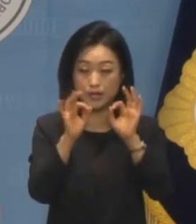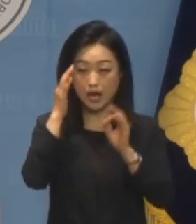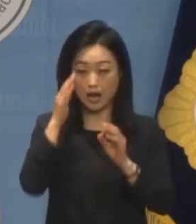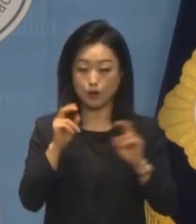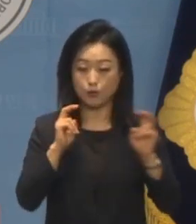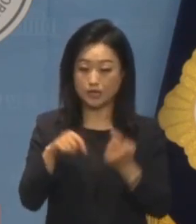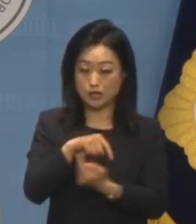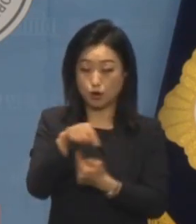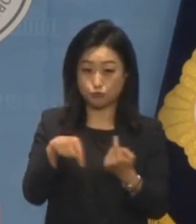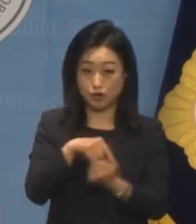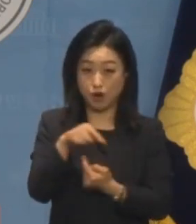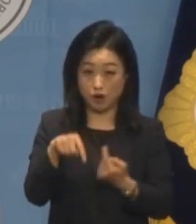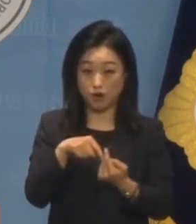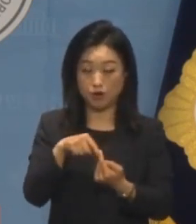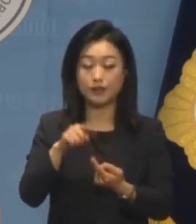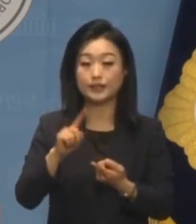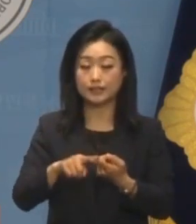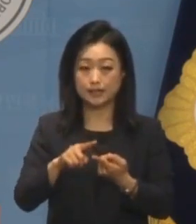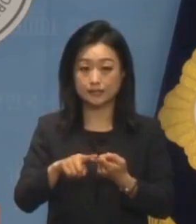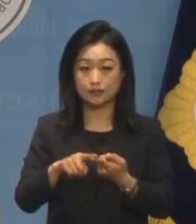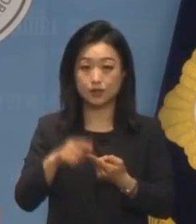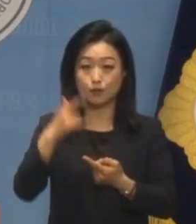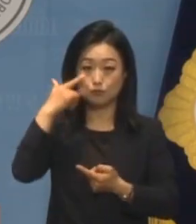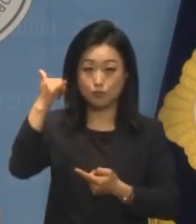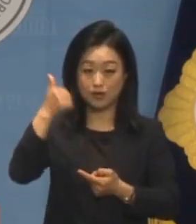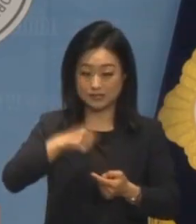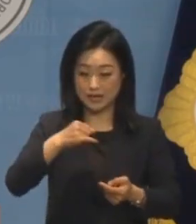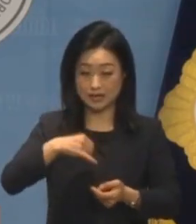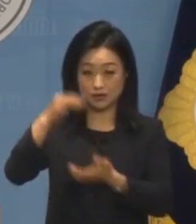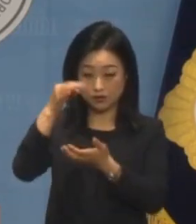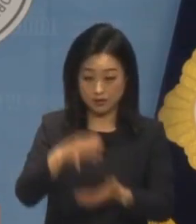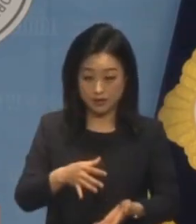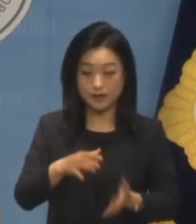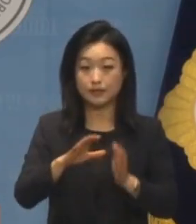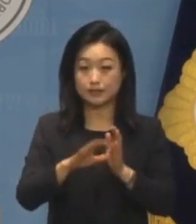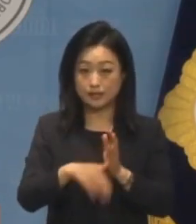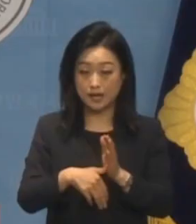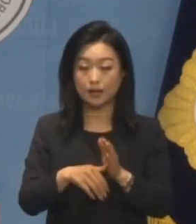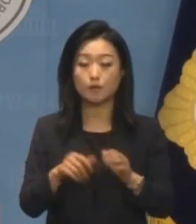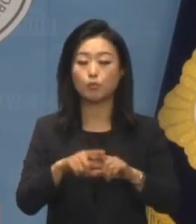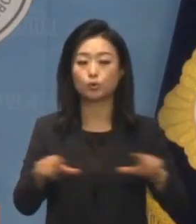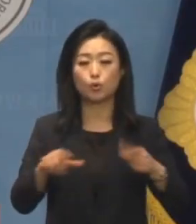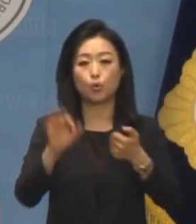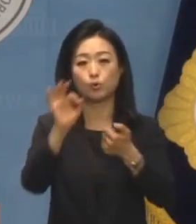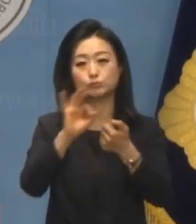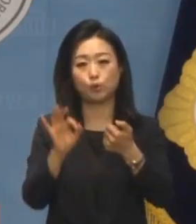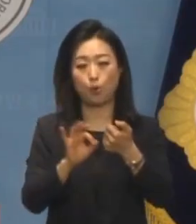경영권 프리미엄은 평균적으로 50% 수준에서 형성된다고 합니다.